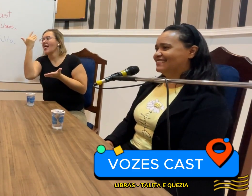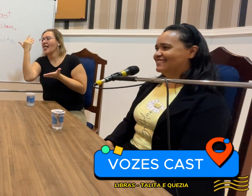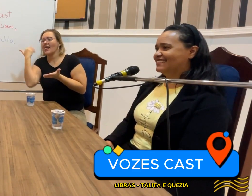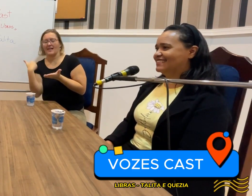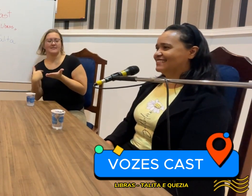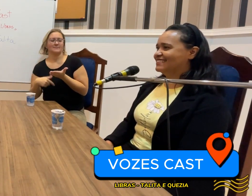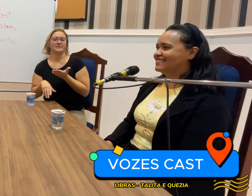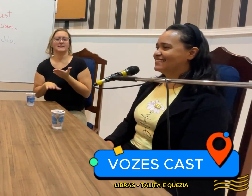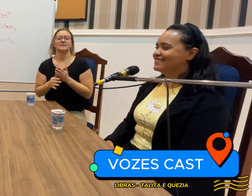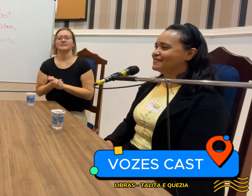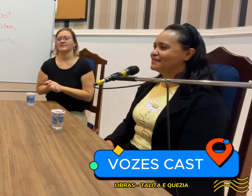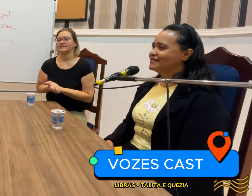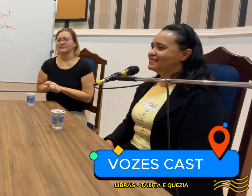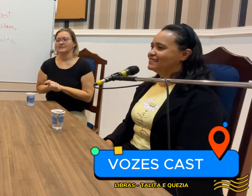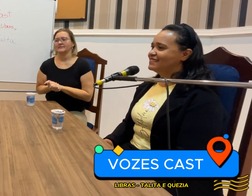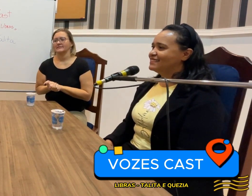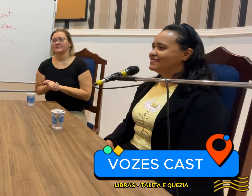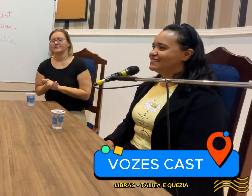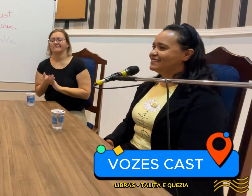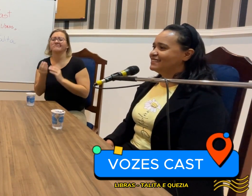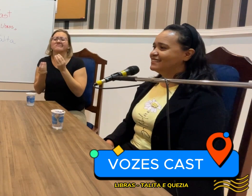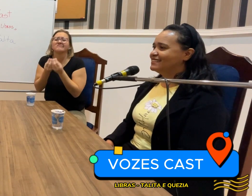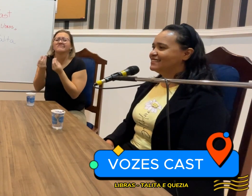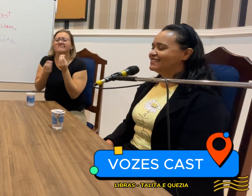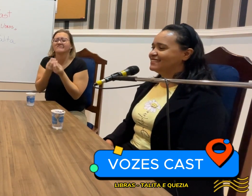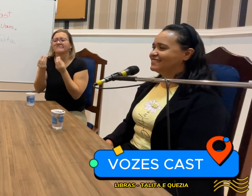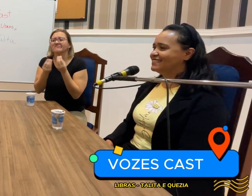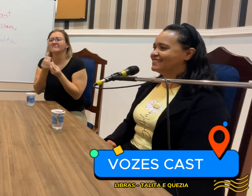Um pouco, vamos dizer